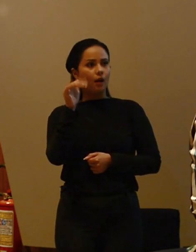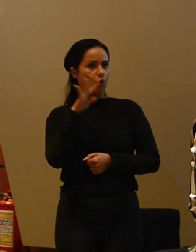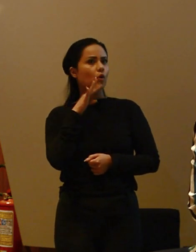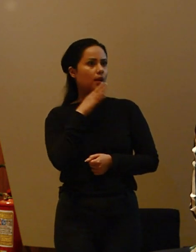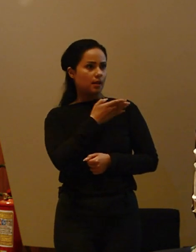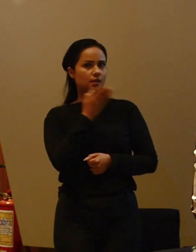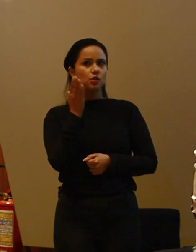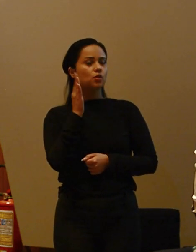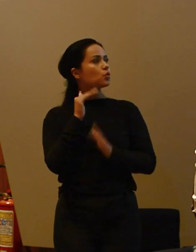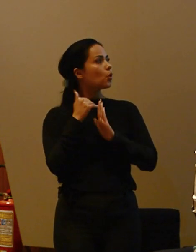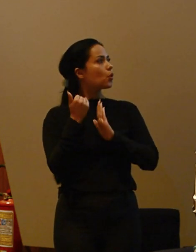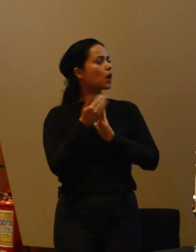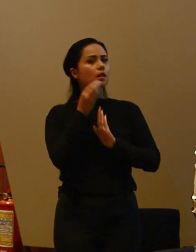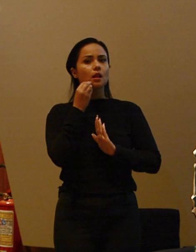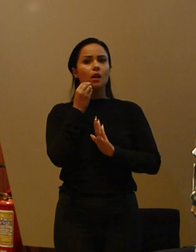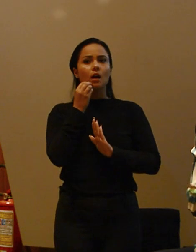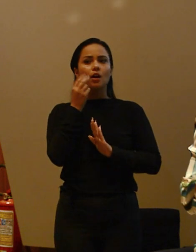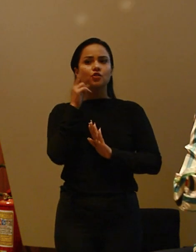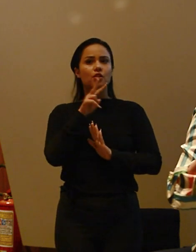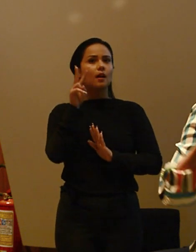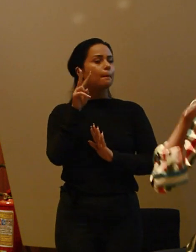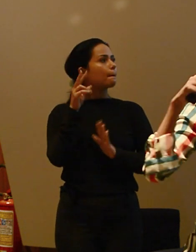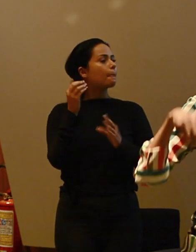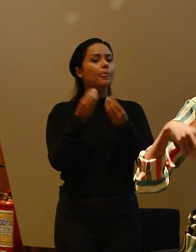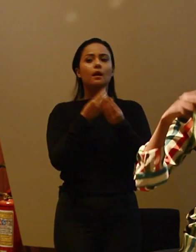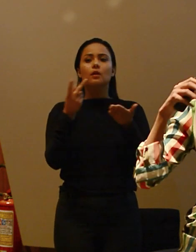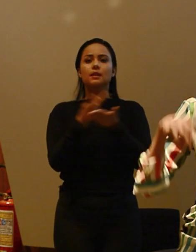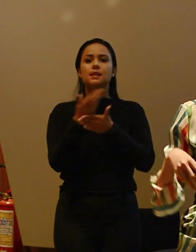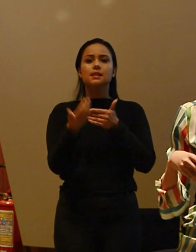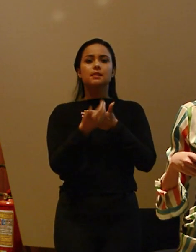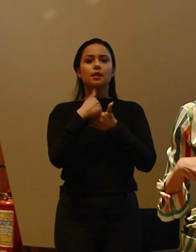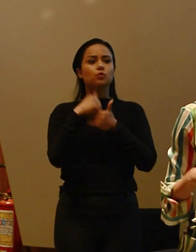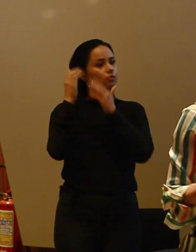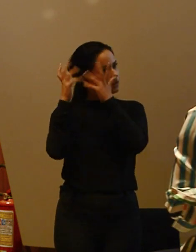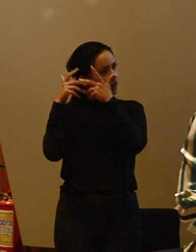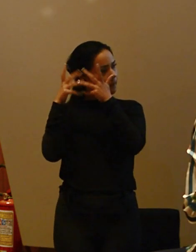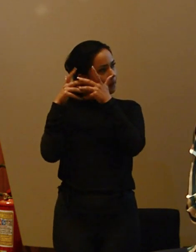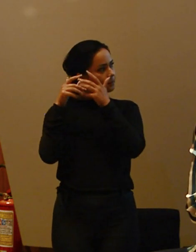conhece, para a gente tentar enxergar o que acontece dentro do cérebro.